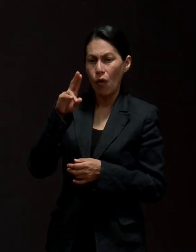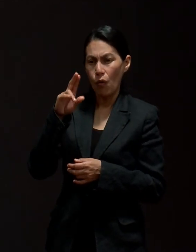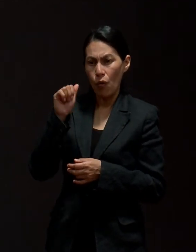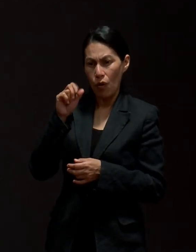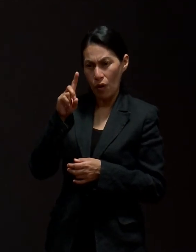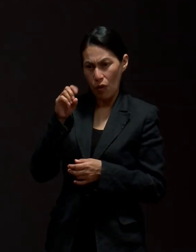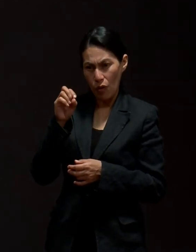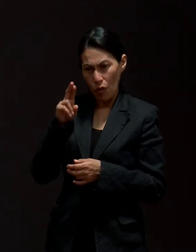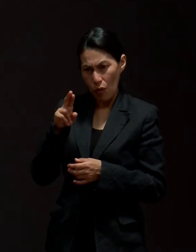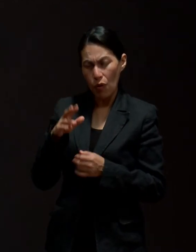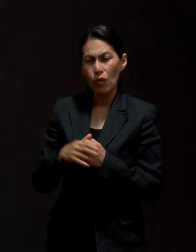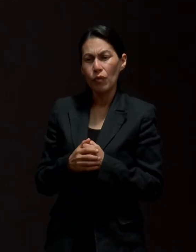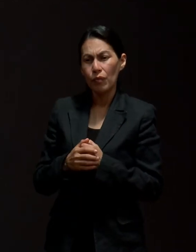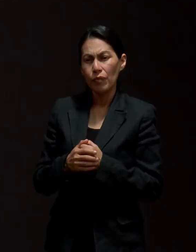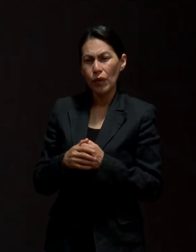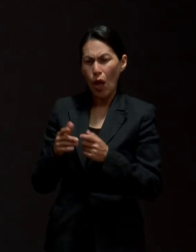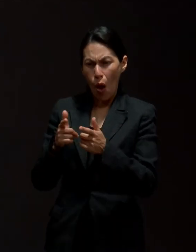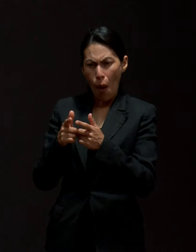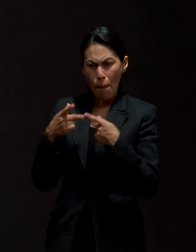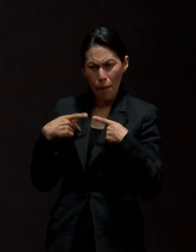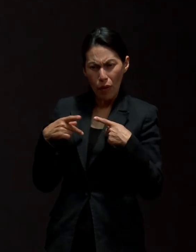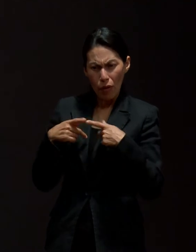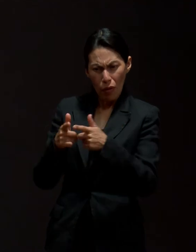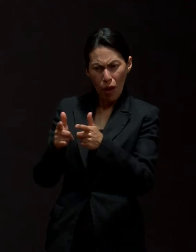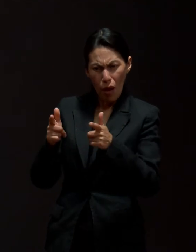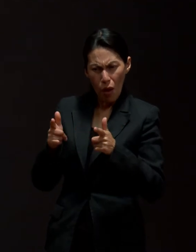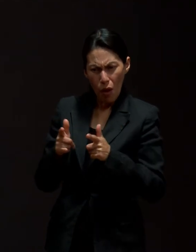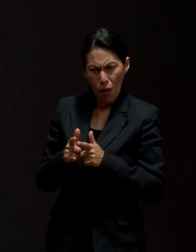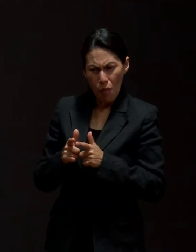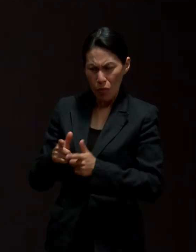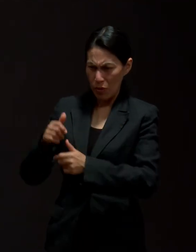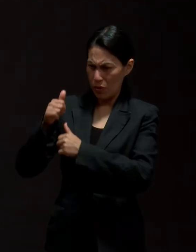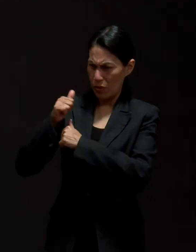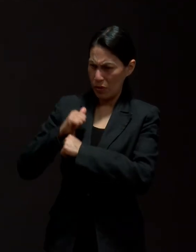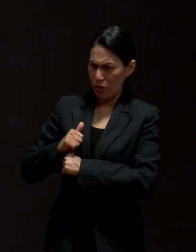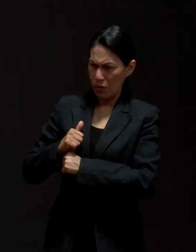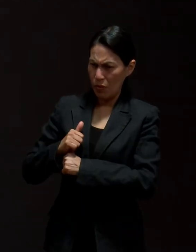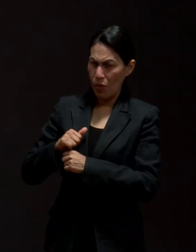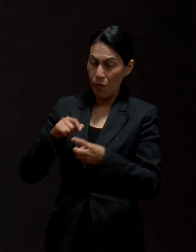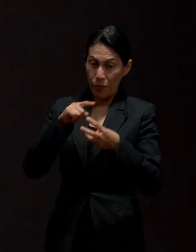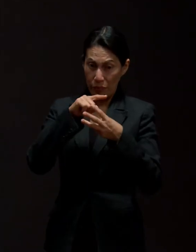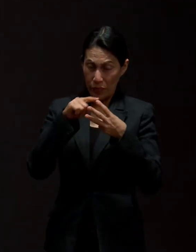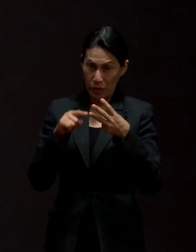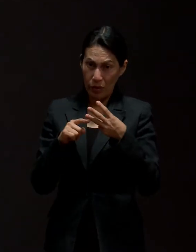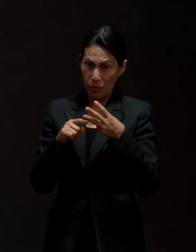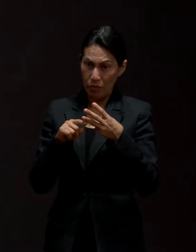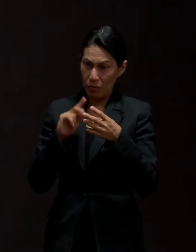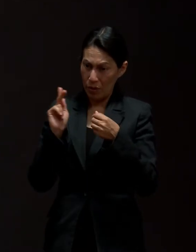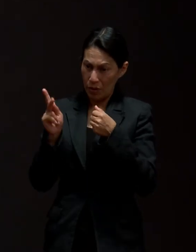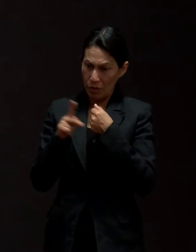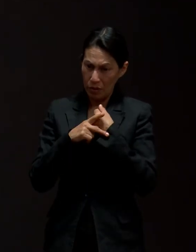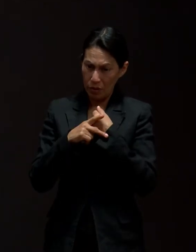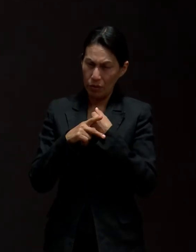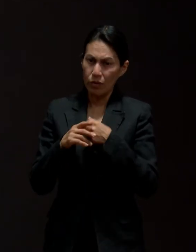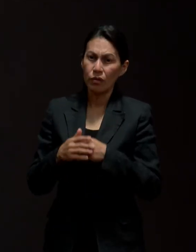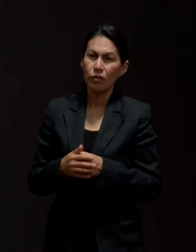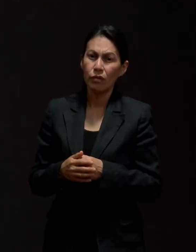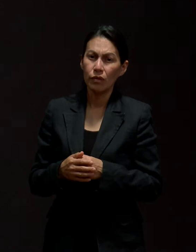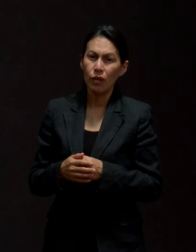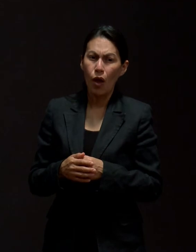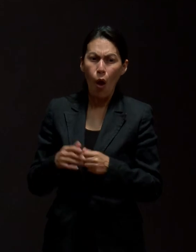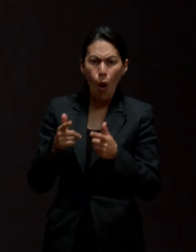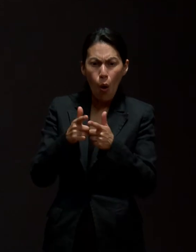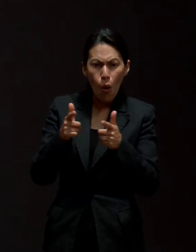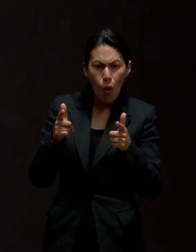la gente que está en el grupo directivo, diríamos, está en esos